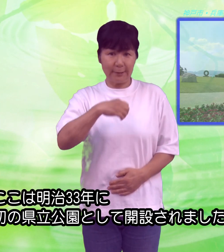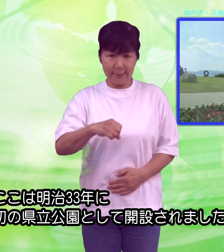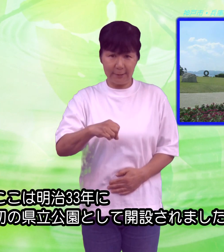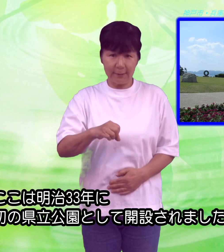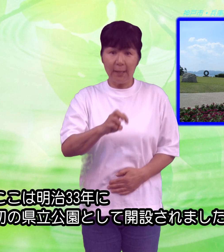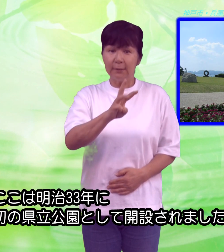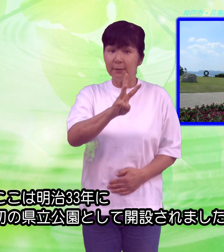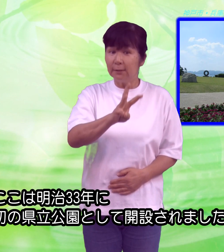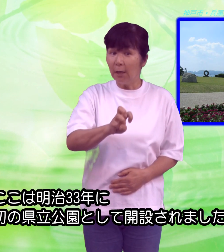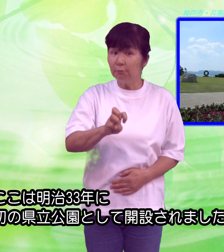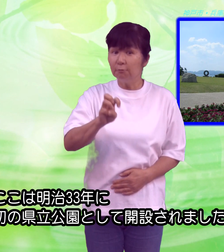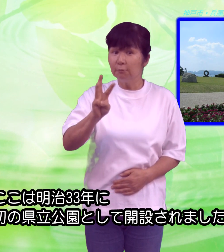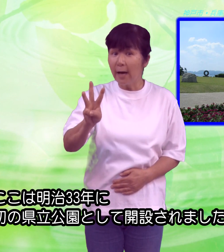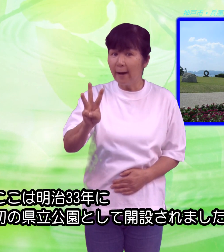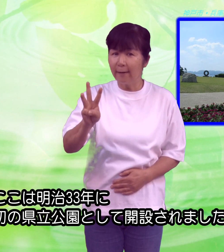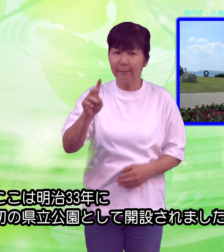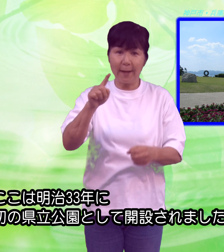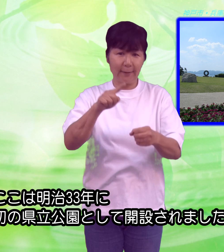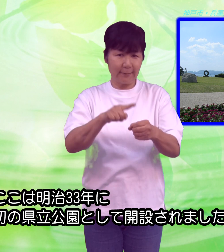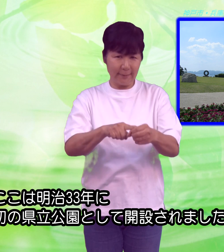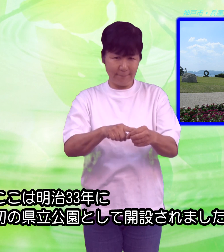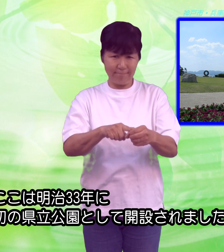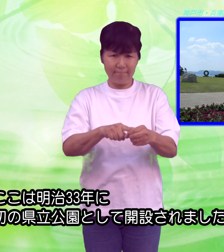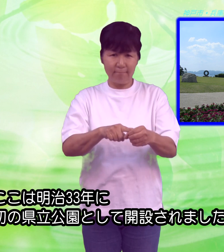ここは明治33年に